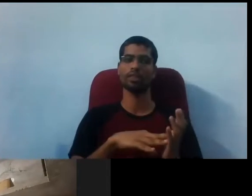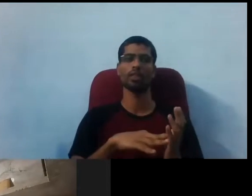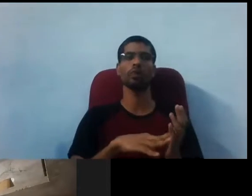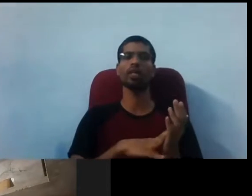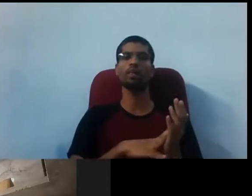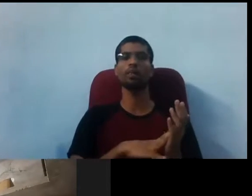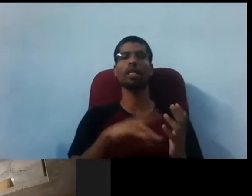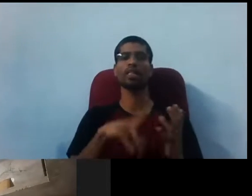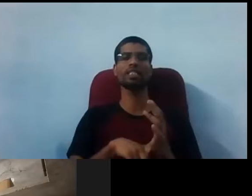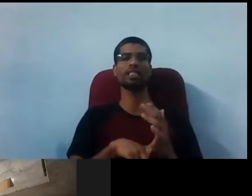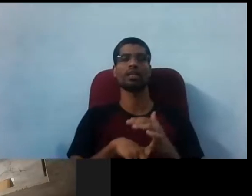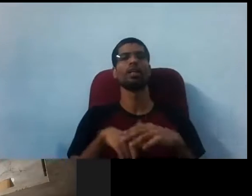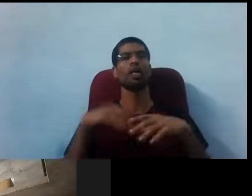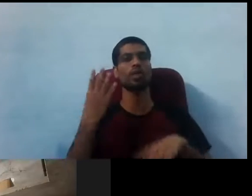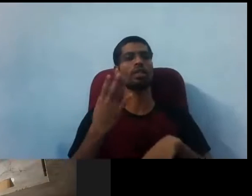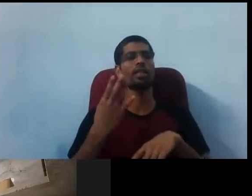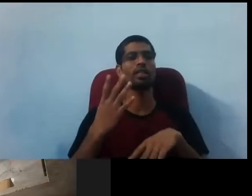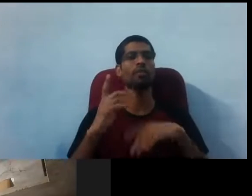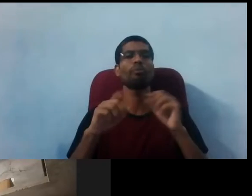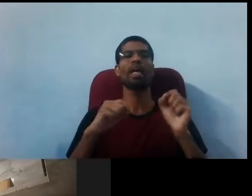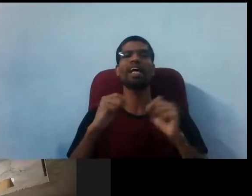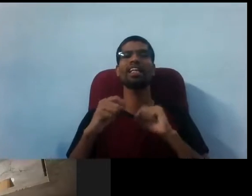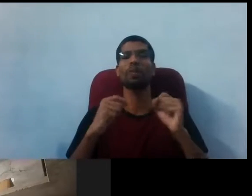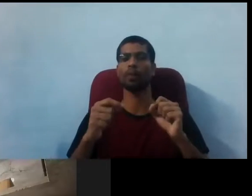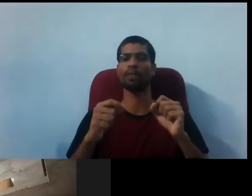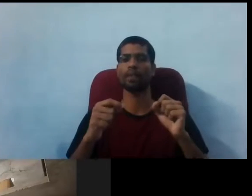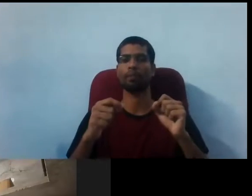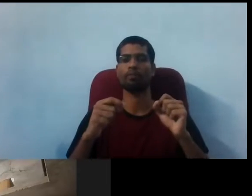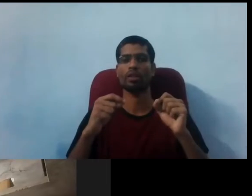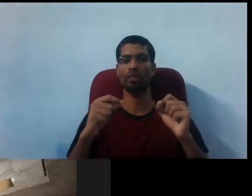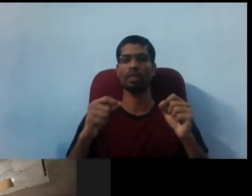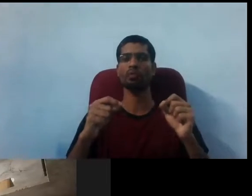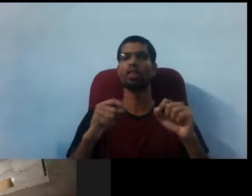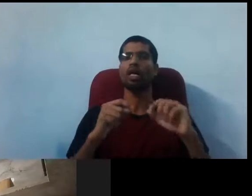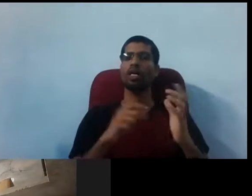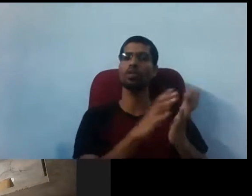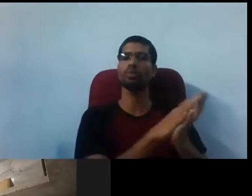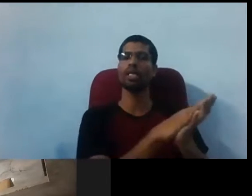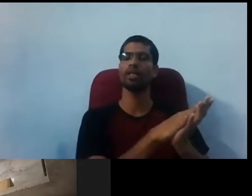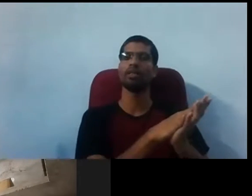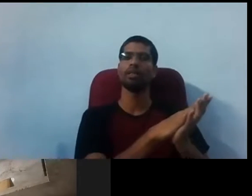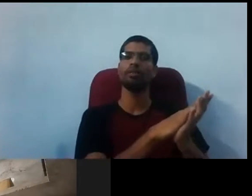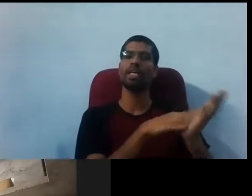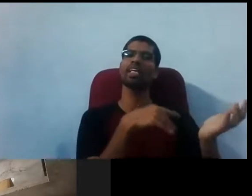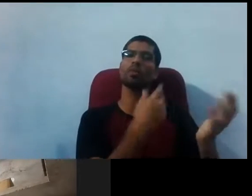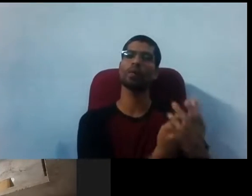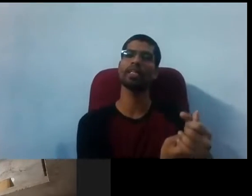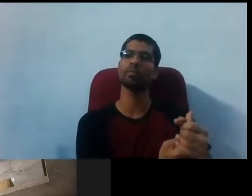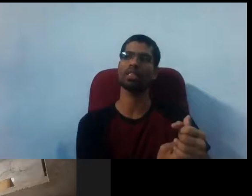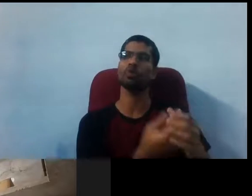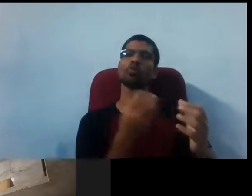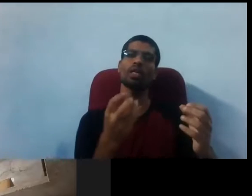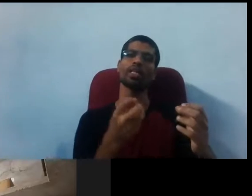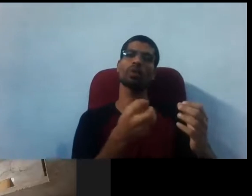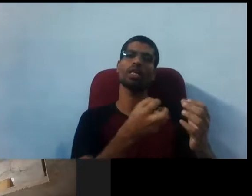सकते हैं। वो हो गया आप लोगों का तीसरा। और चौथा क्या था, मैग्नेटिक प्रॉपर्टी। मतलब अगर उसमें मैग्नेटिक प्रॉपर्टी